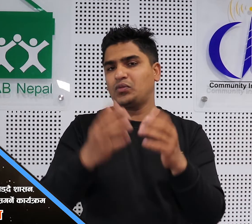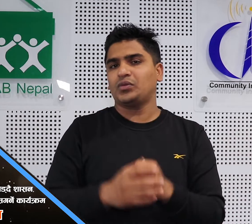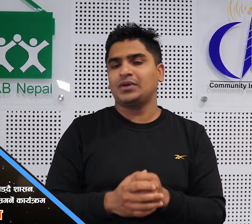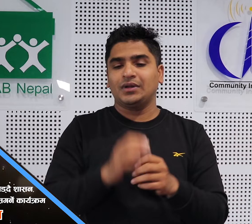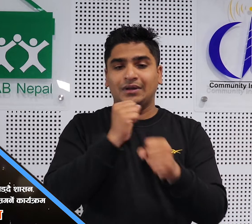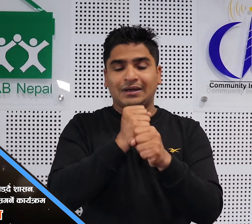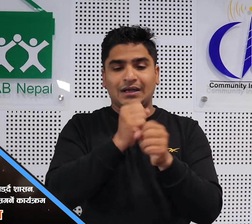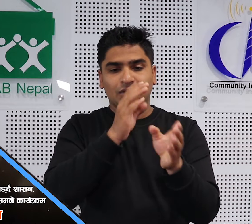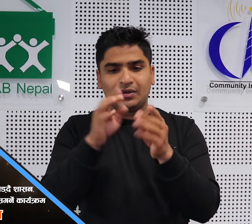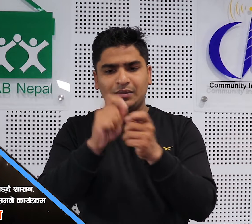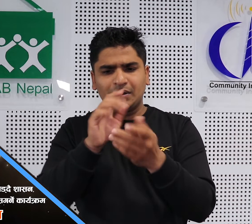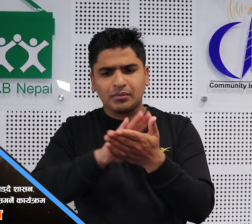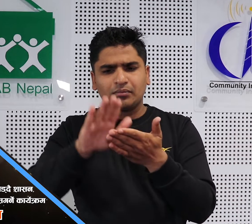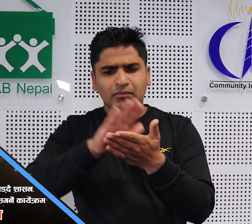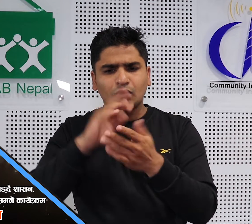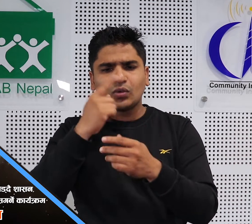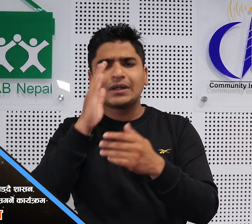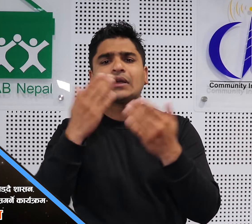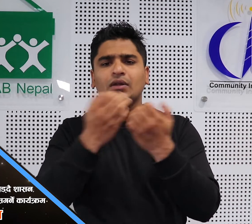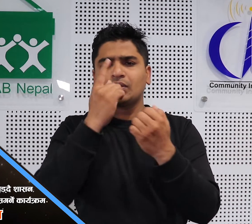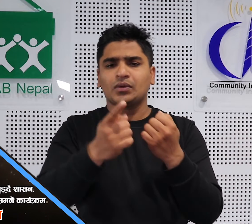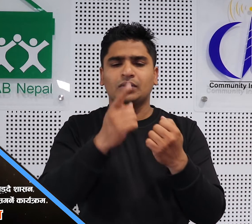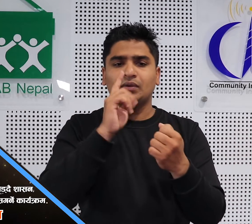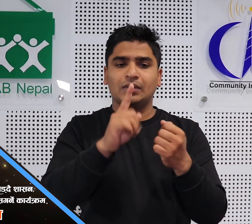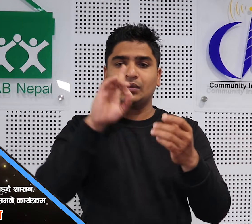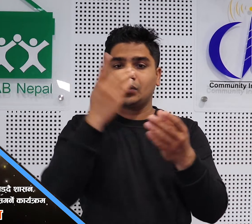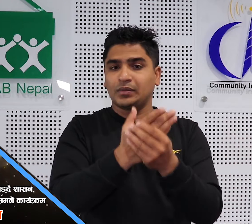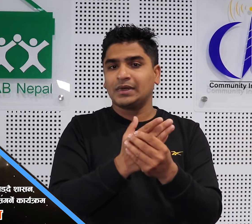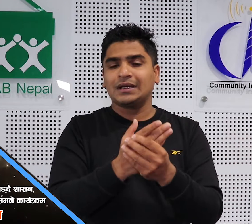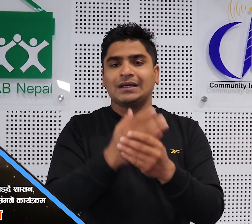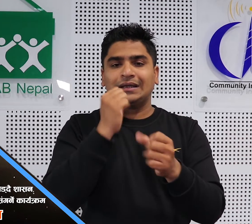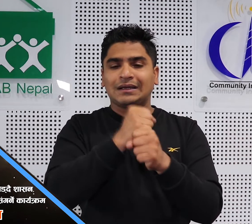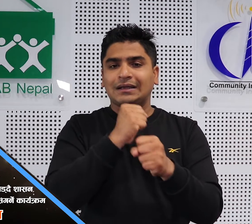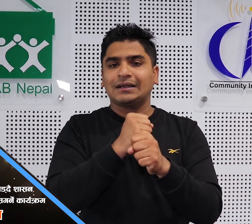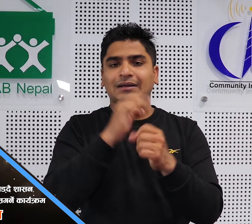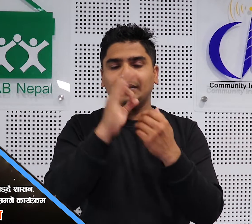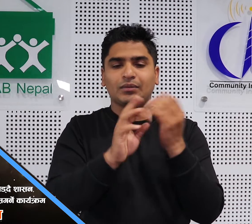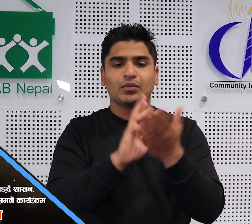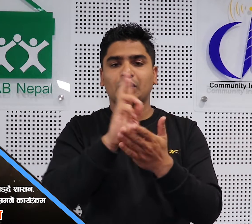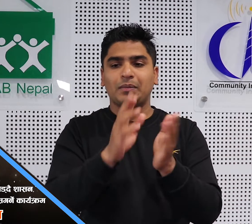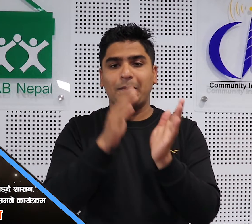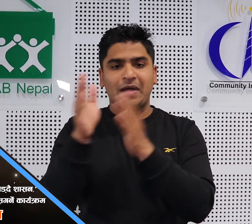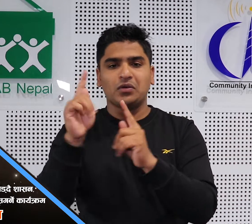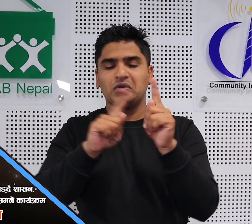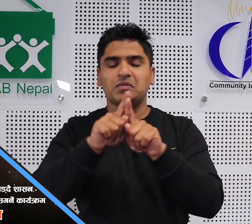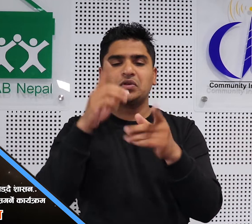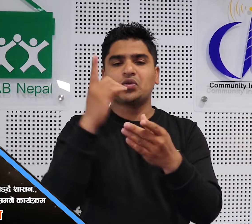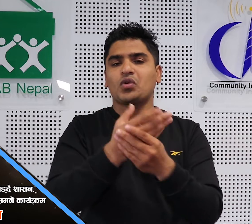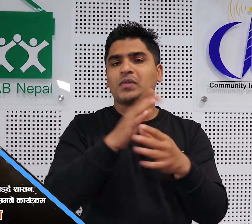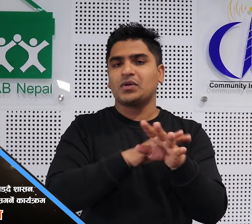स्टेप बाई स्टेपले के गर्ने भन्ने हो, एउटै मात्र दस्तावेज त्यो चाहिँ कार्यविस्तृतिकरण प्रतिवेदन बाहेक कुनै पनि दस्तावेजहरू यसरी